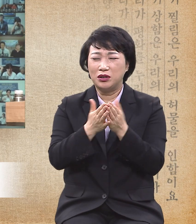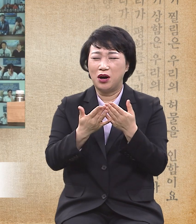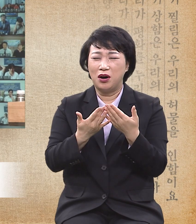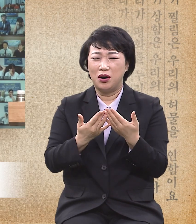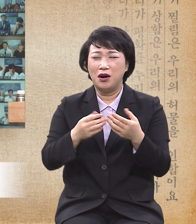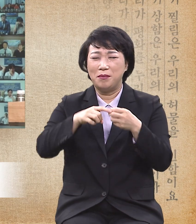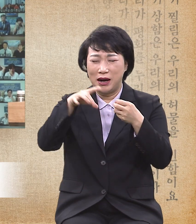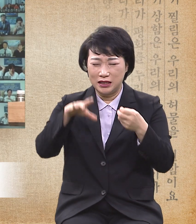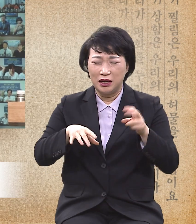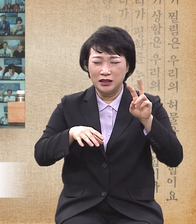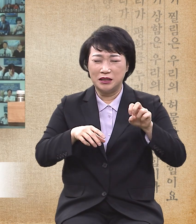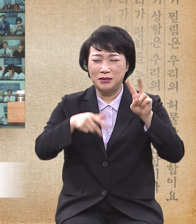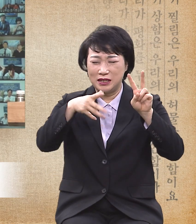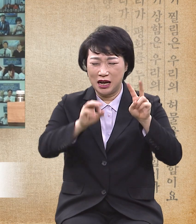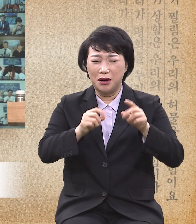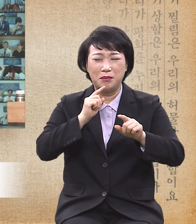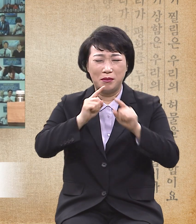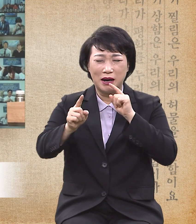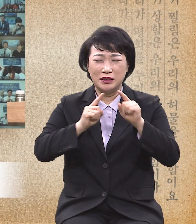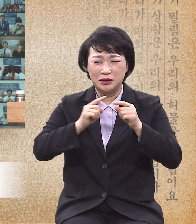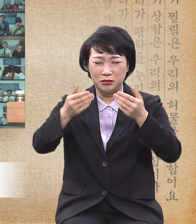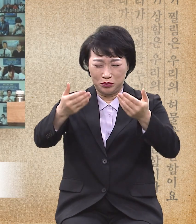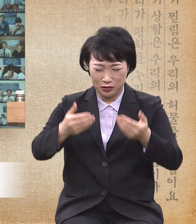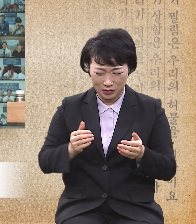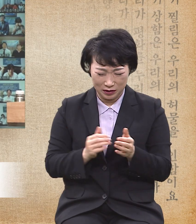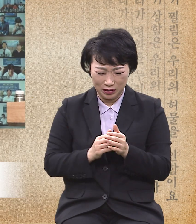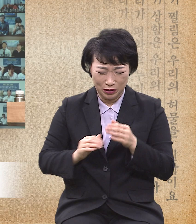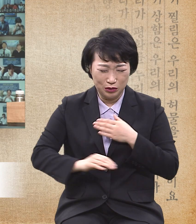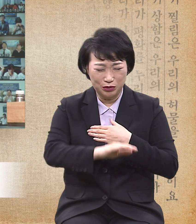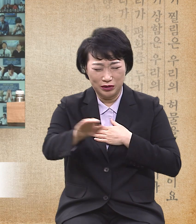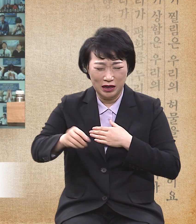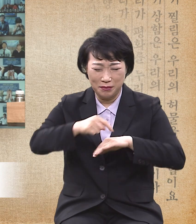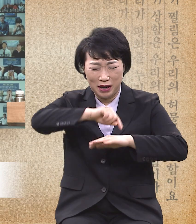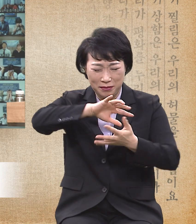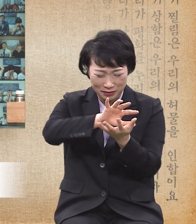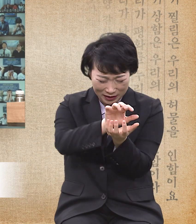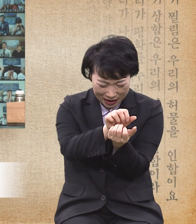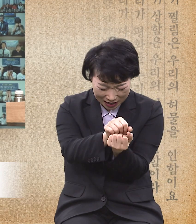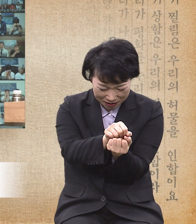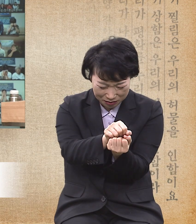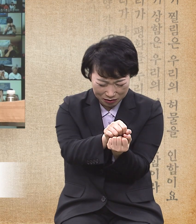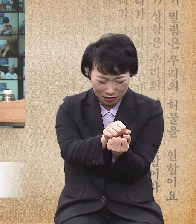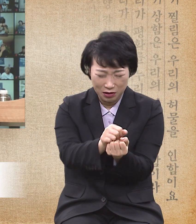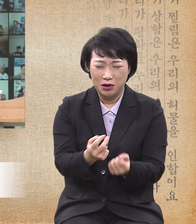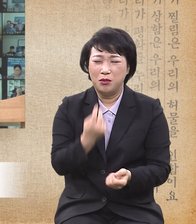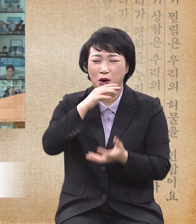마태복음 22장의 말씀 우리가